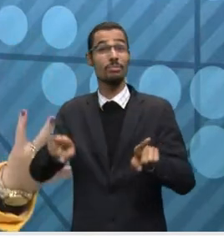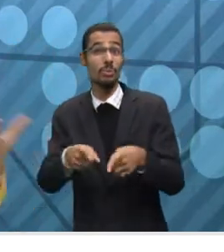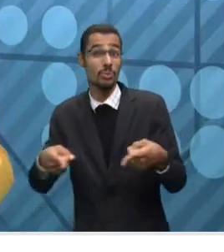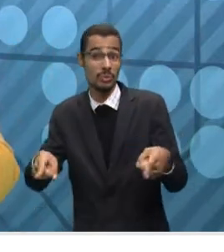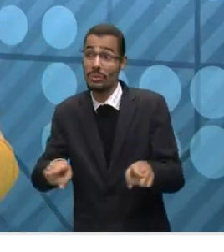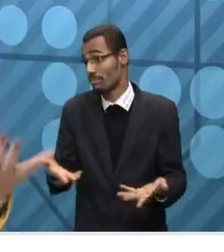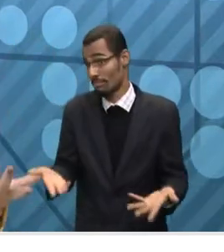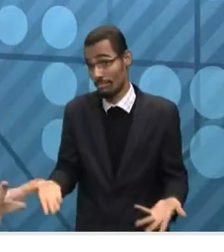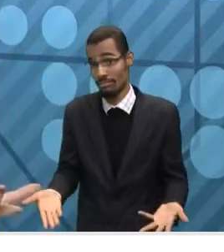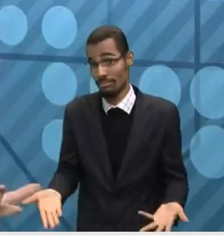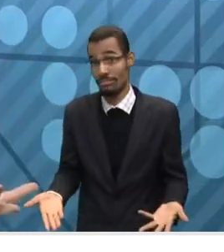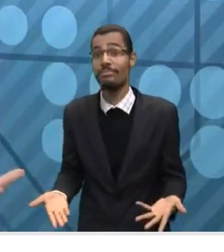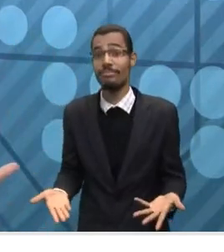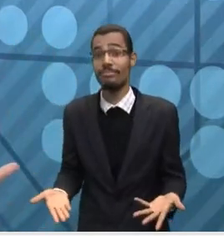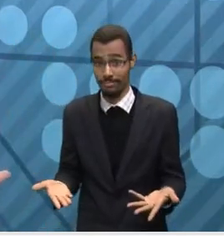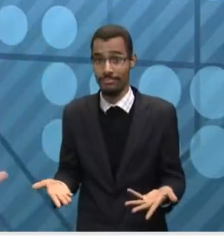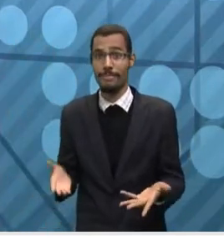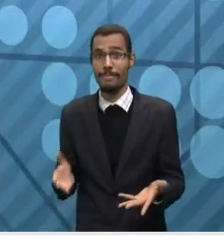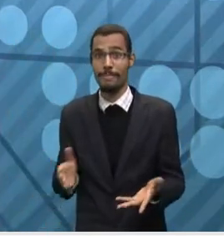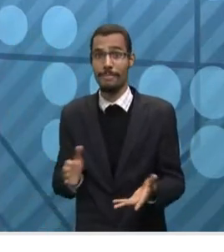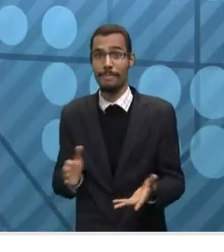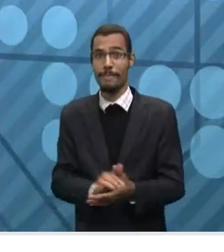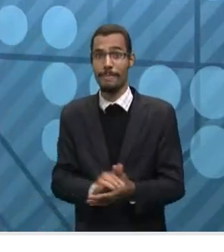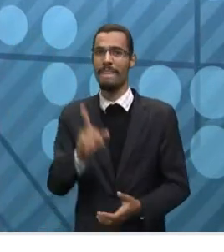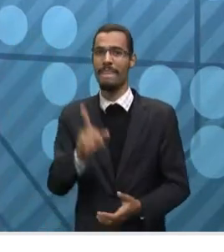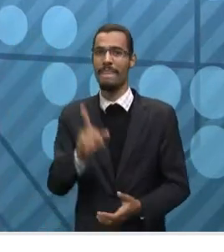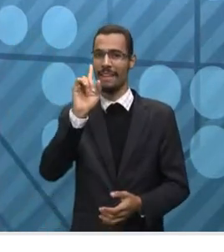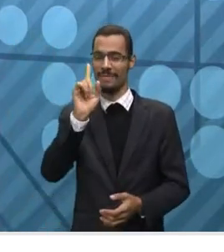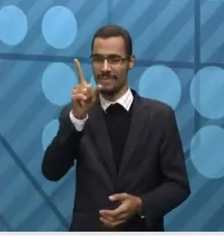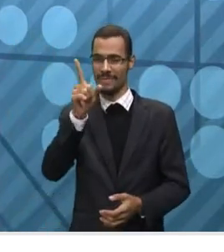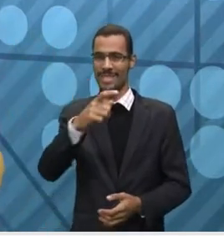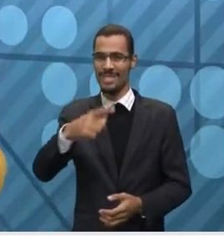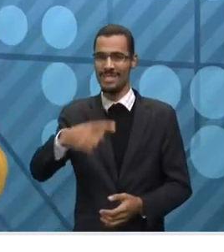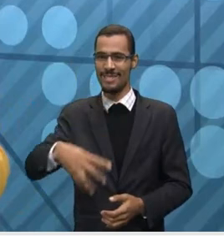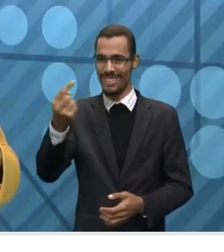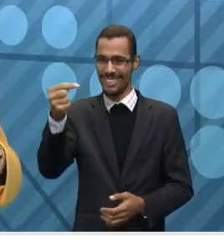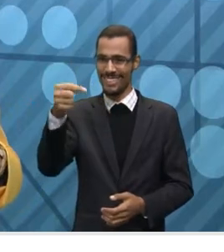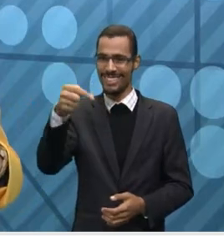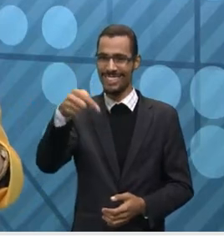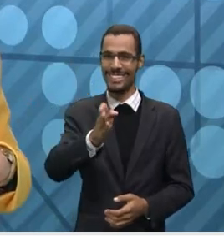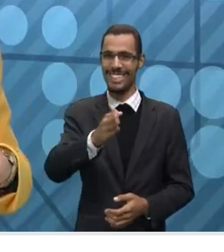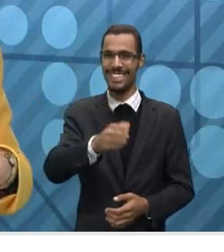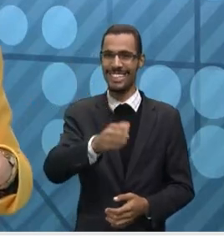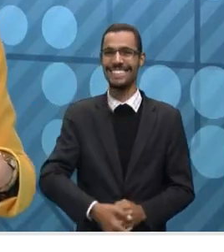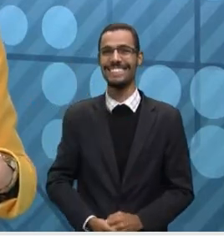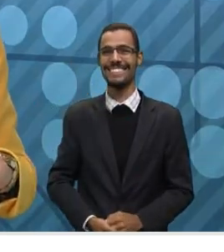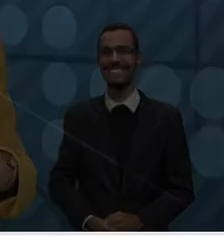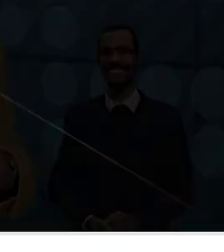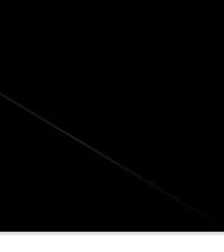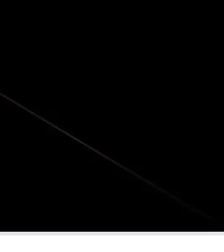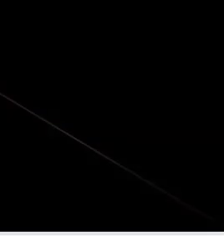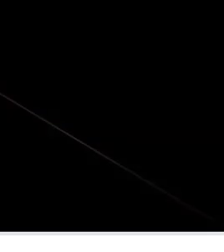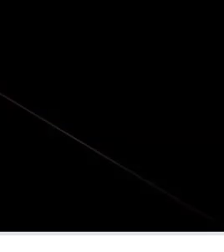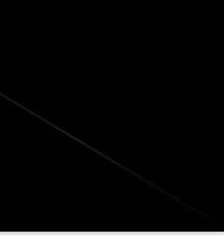poesia, assim por diante. Certo? Assista o próximo vídeo e nós já voltamos.